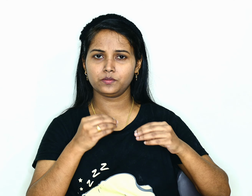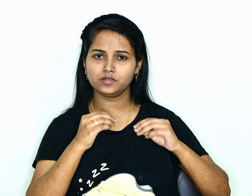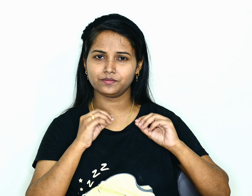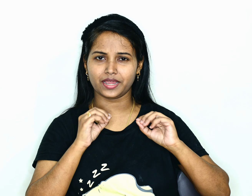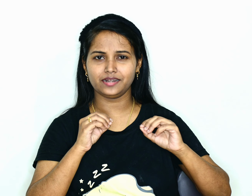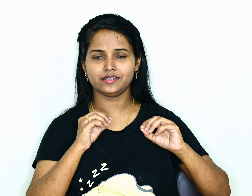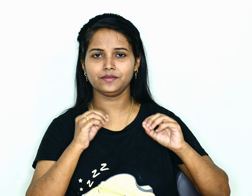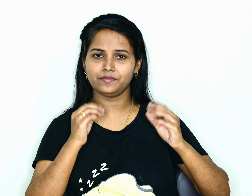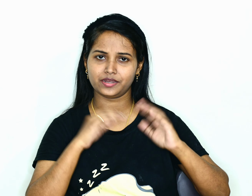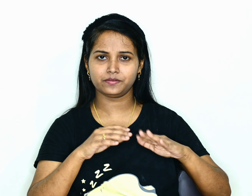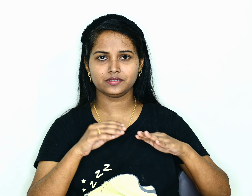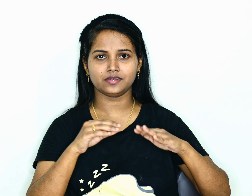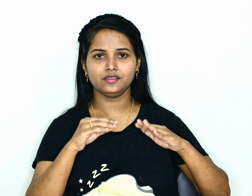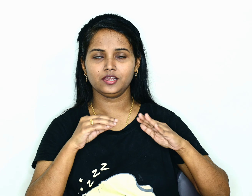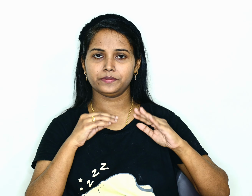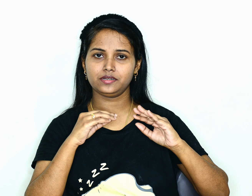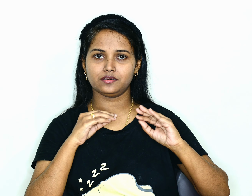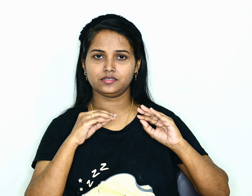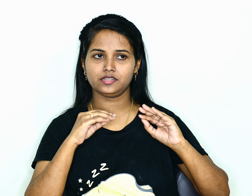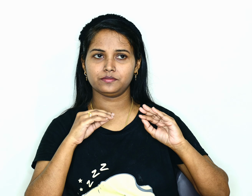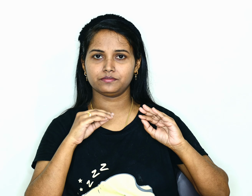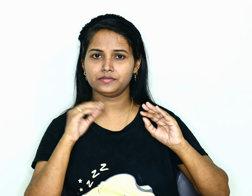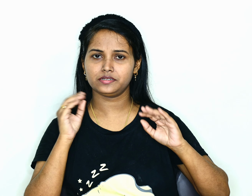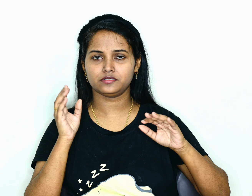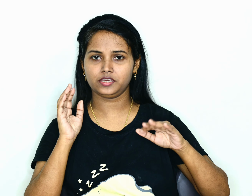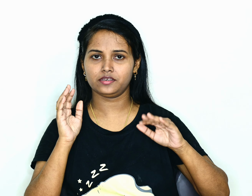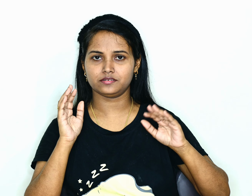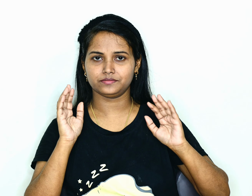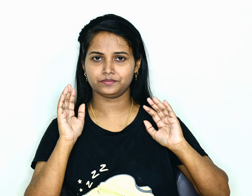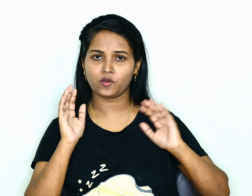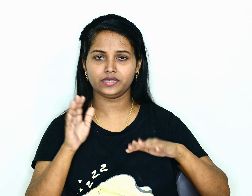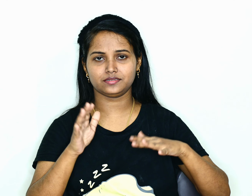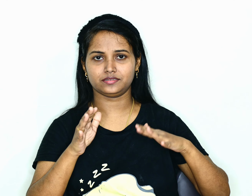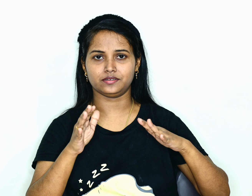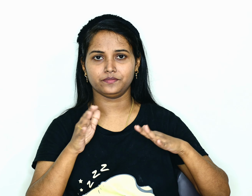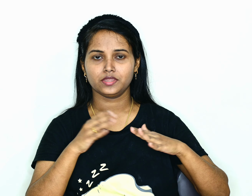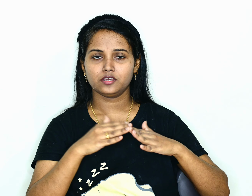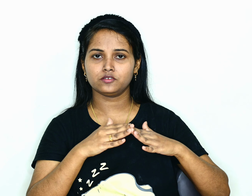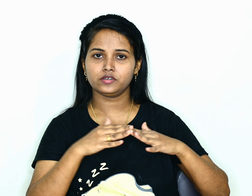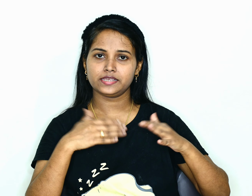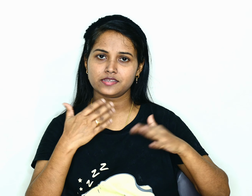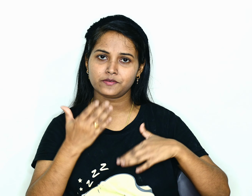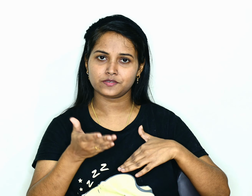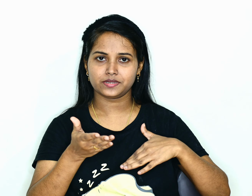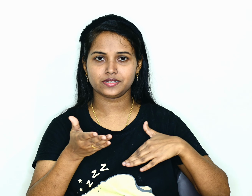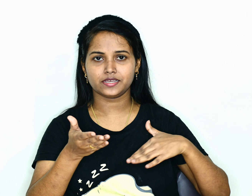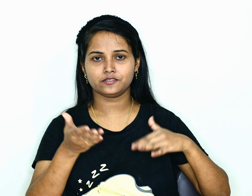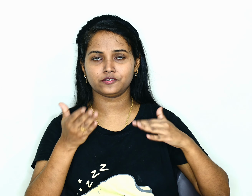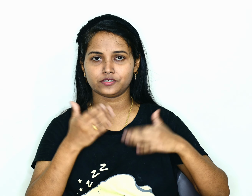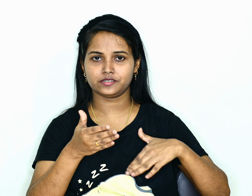बहुत माइल्ड था, बेरेबल था, बट टिल मिड मॉर्निंग तक था। तो नेक्स्ट डे हम हॉस्पिटल गए, तो डॉक्टर